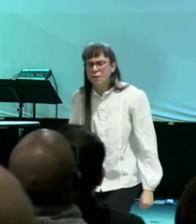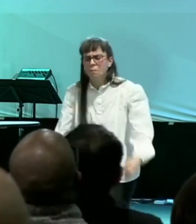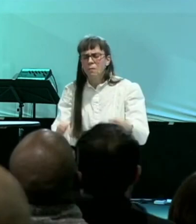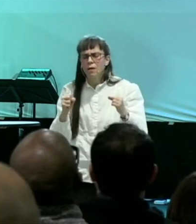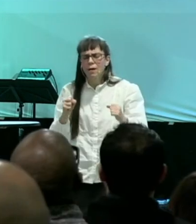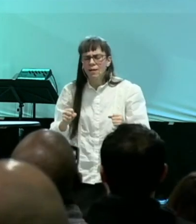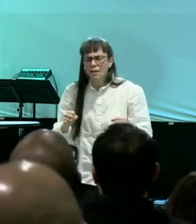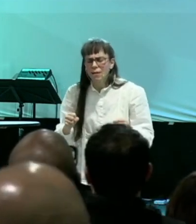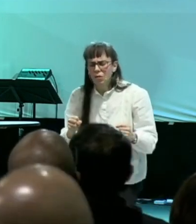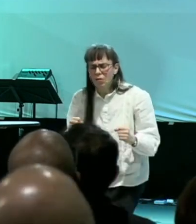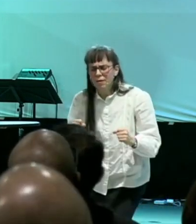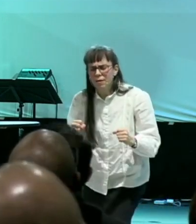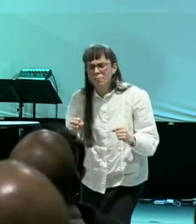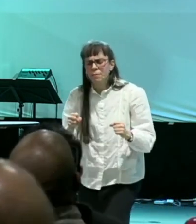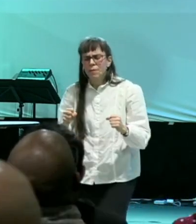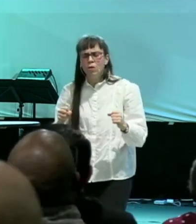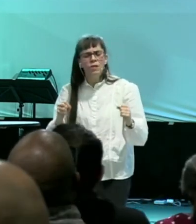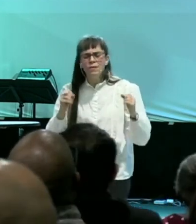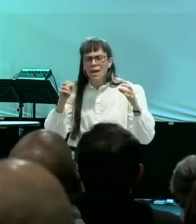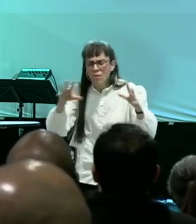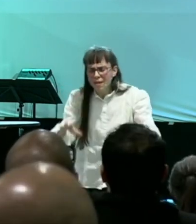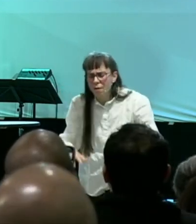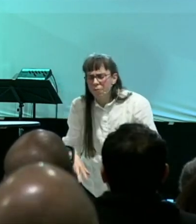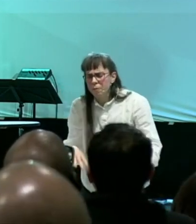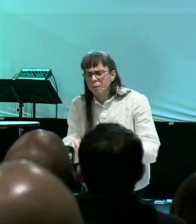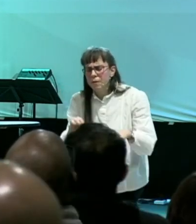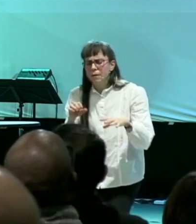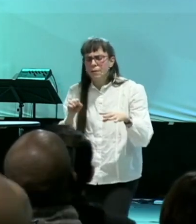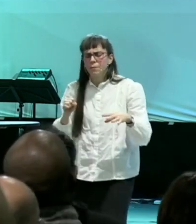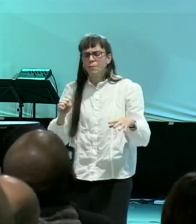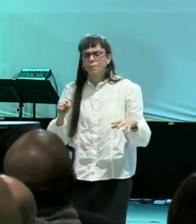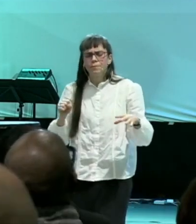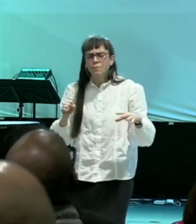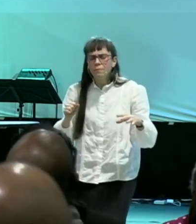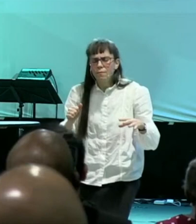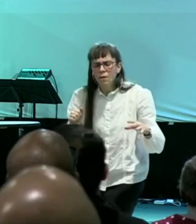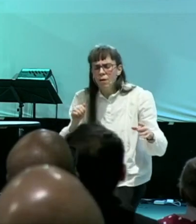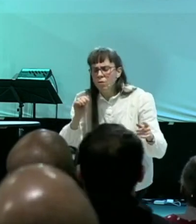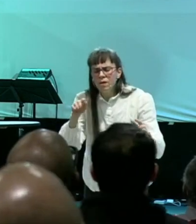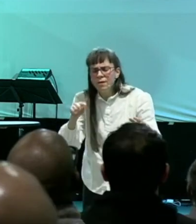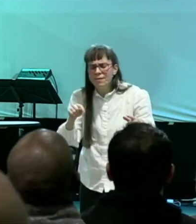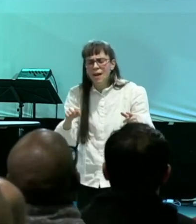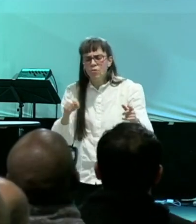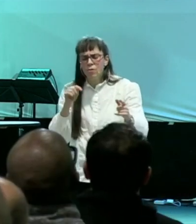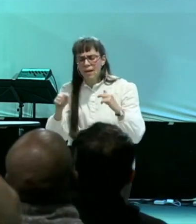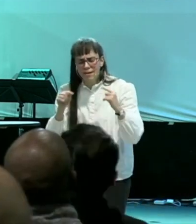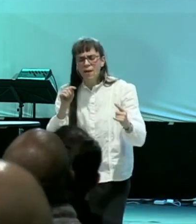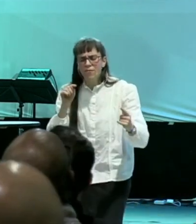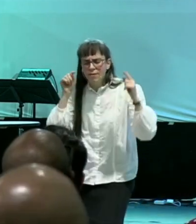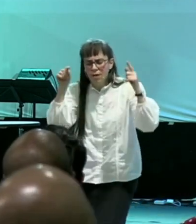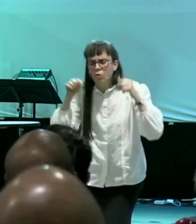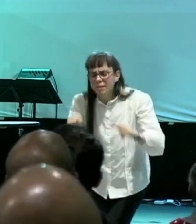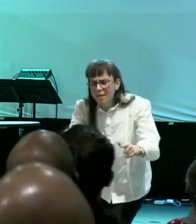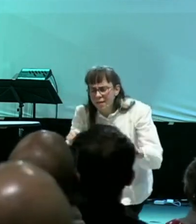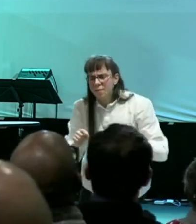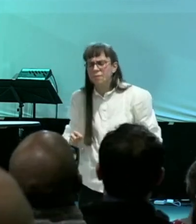destinée. Tu ne t'es pas sauvé toi-même. You didn't save yourself. C'est pas toi qui as décidé d'être sauvé, c'est Dieu qui t'a appelé. You didn't decide to get saved.